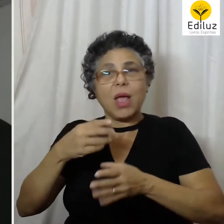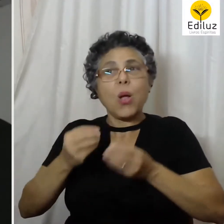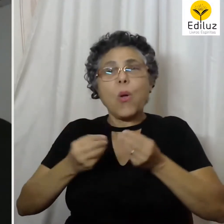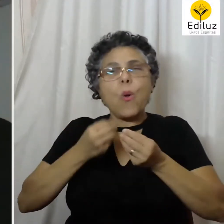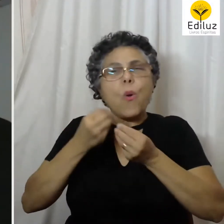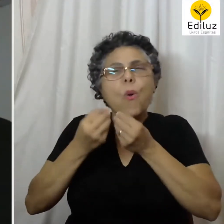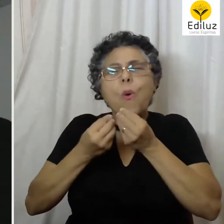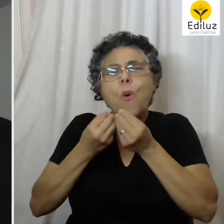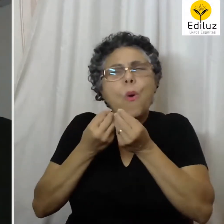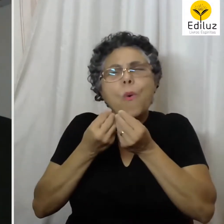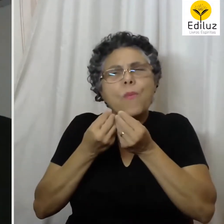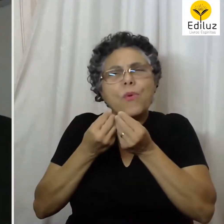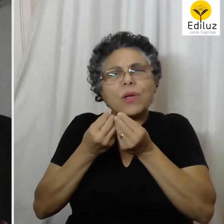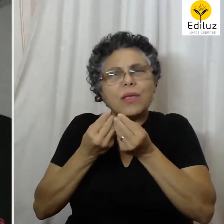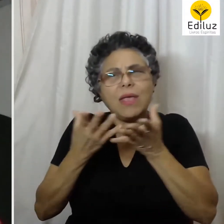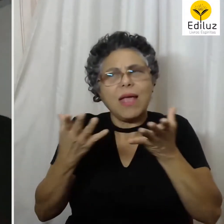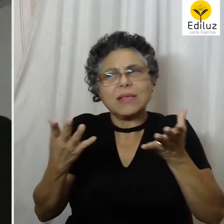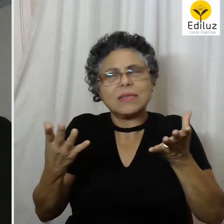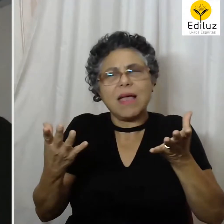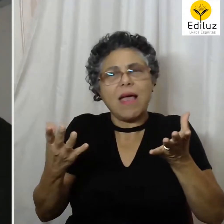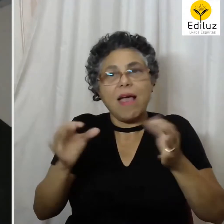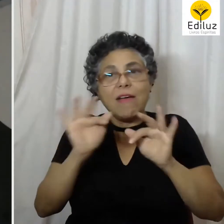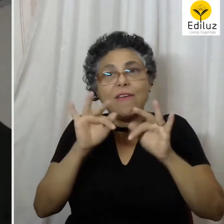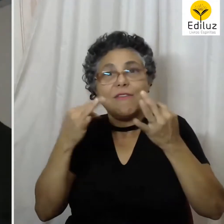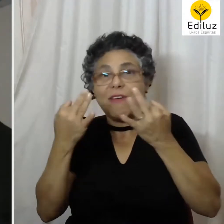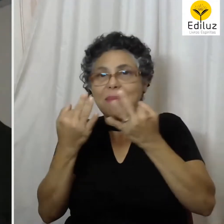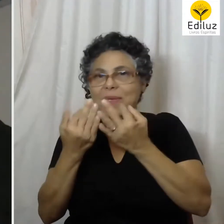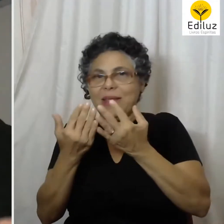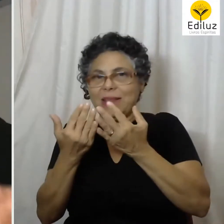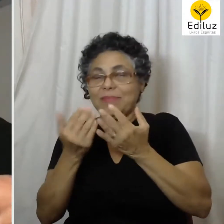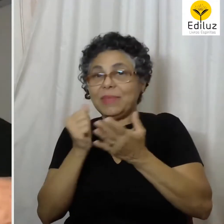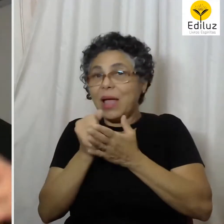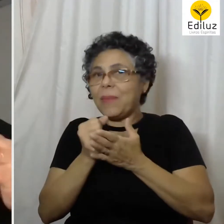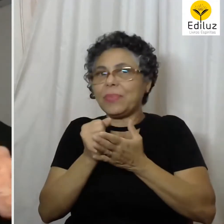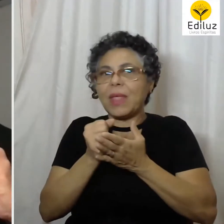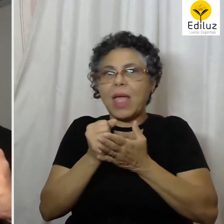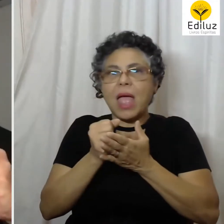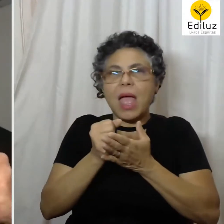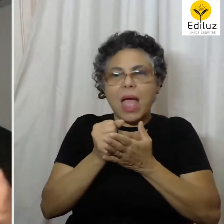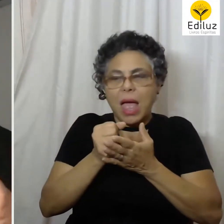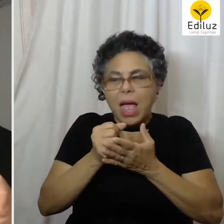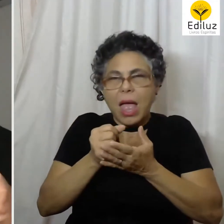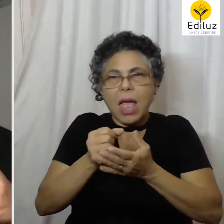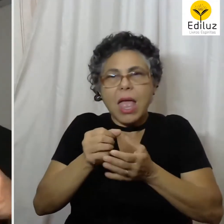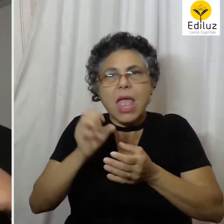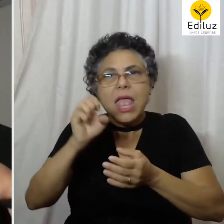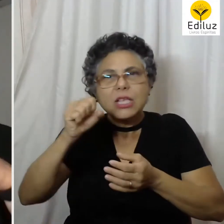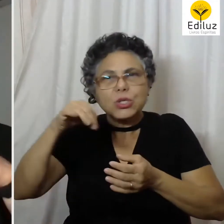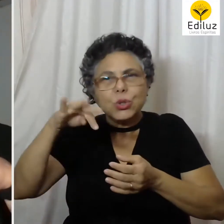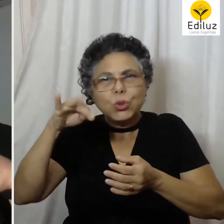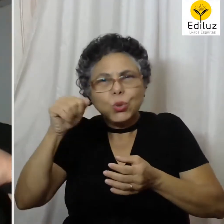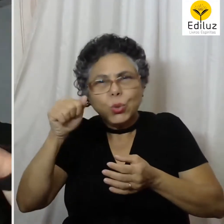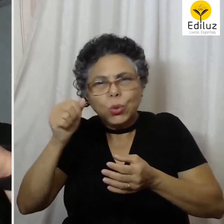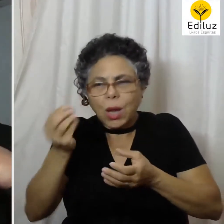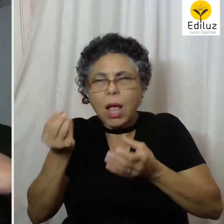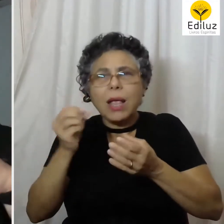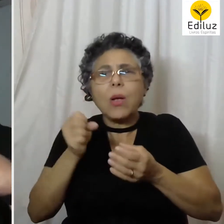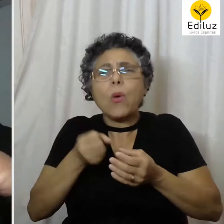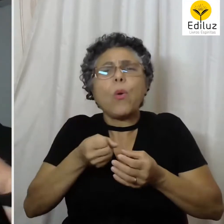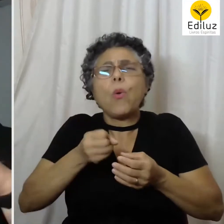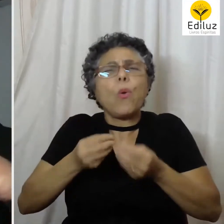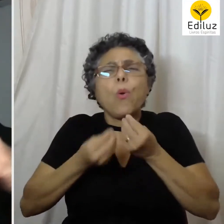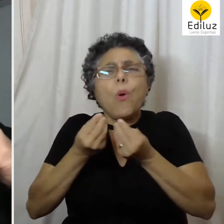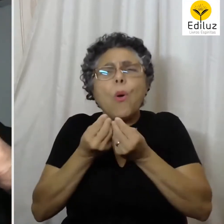A estrutura familiar, ela se refere à composição daquele sistema nos